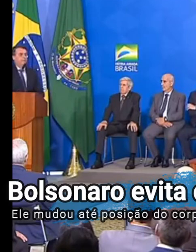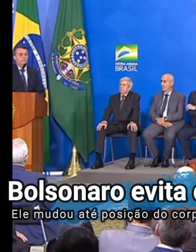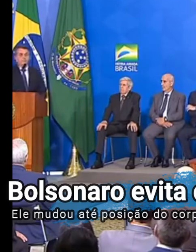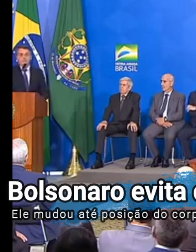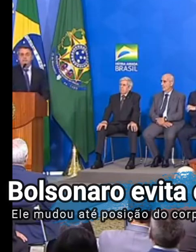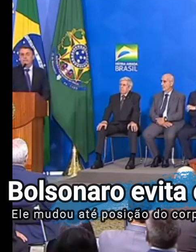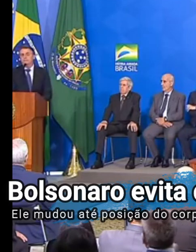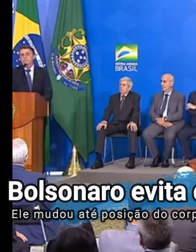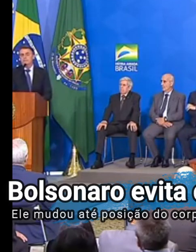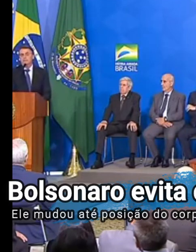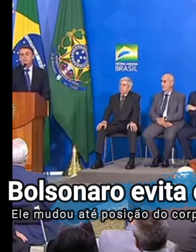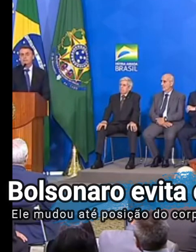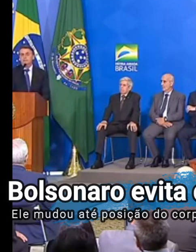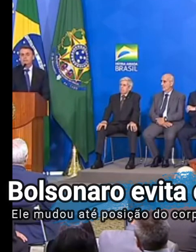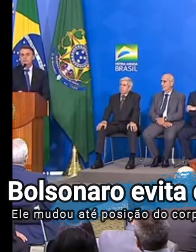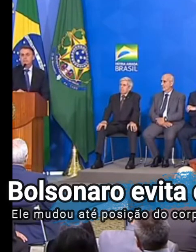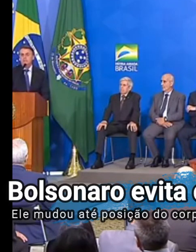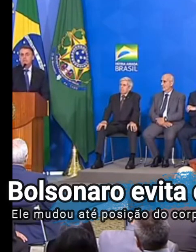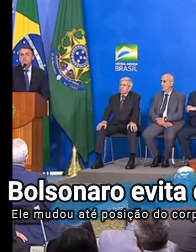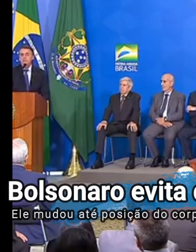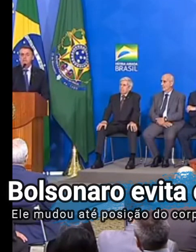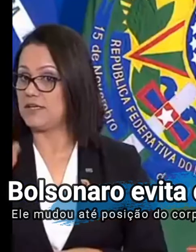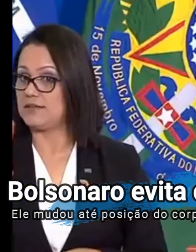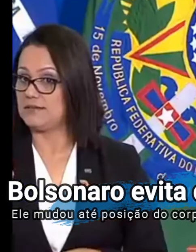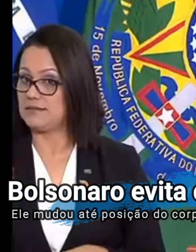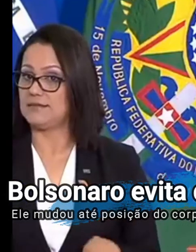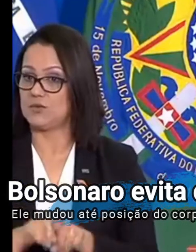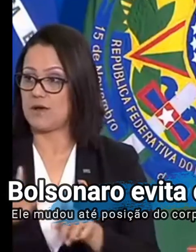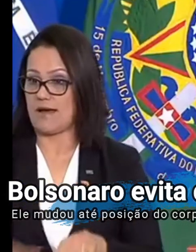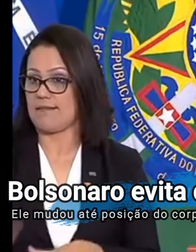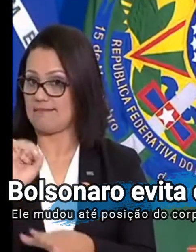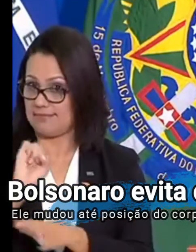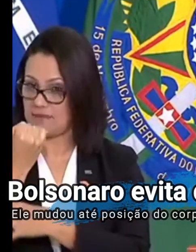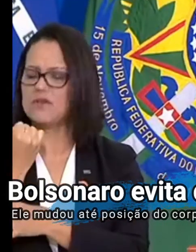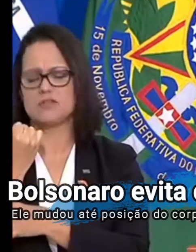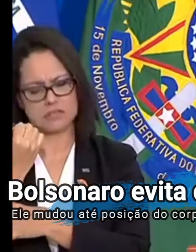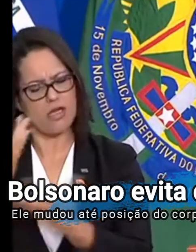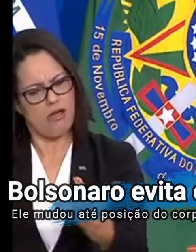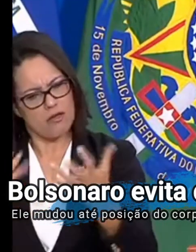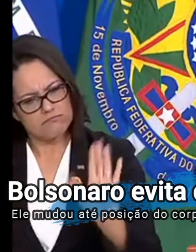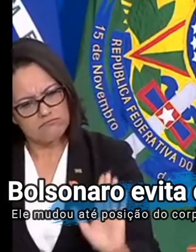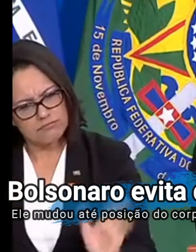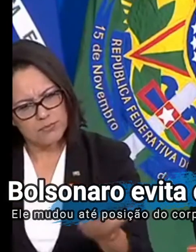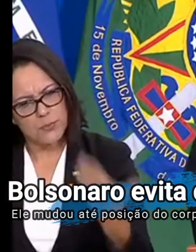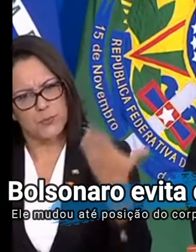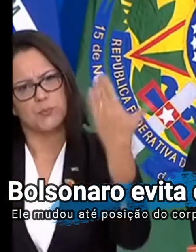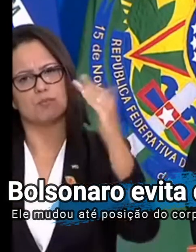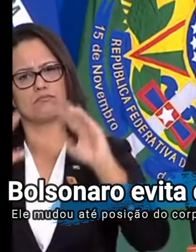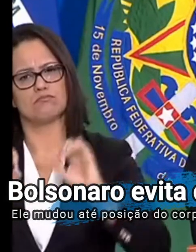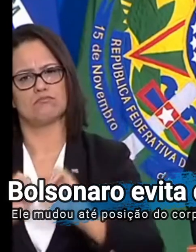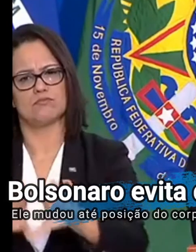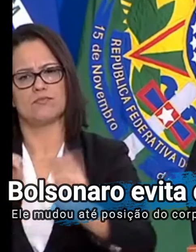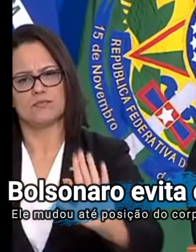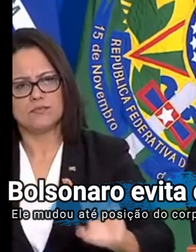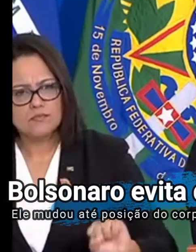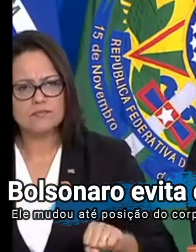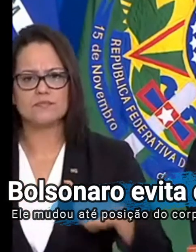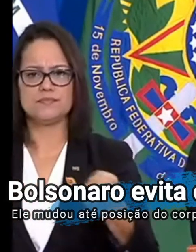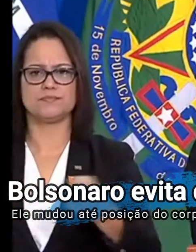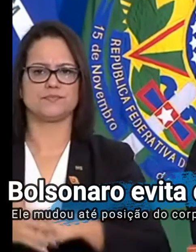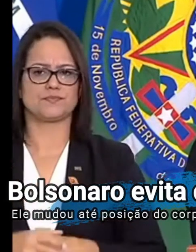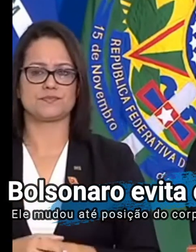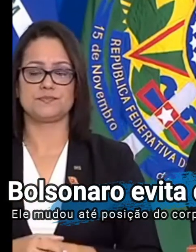também é do juiz fernando da defesa e isso avante começou então a primeira universidade se não me engano